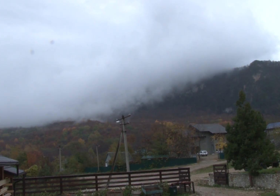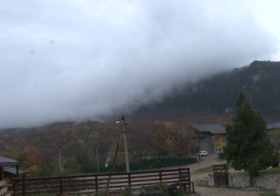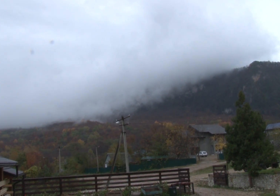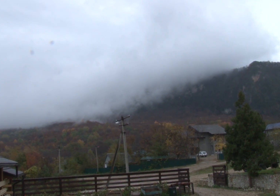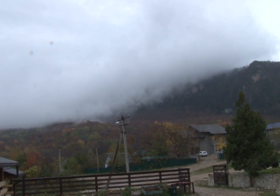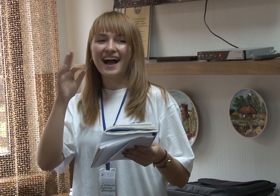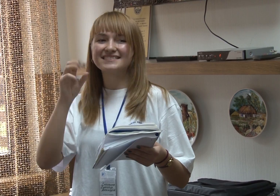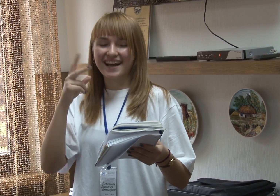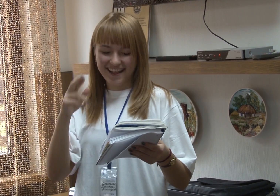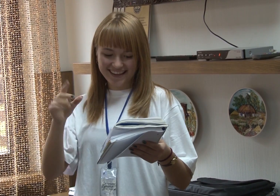Полночь.